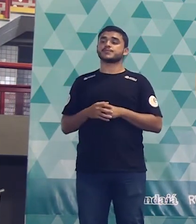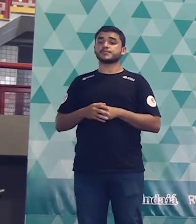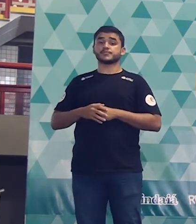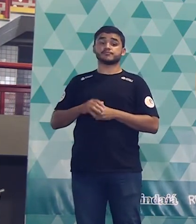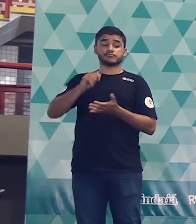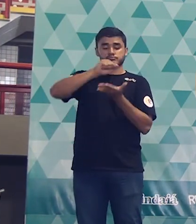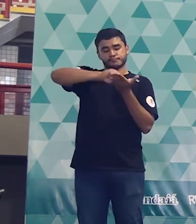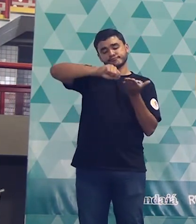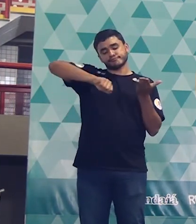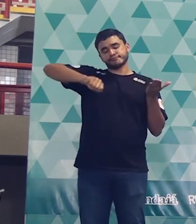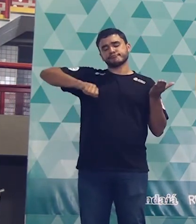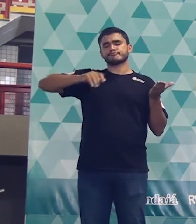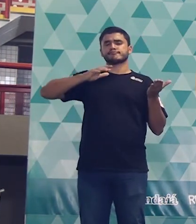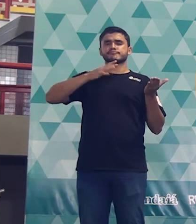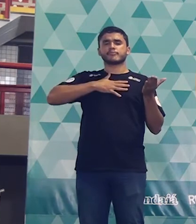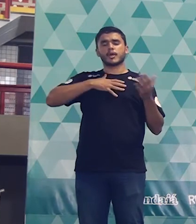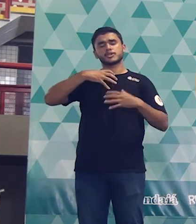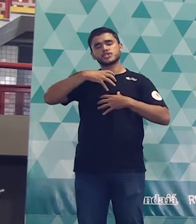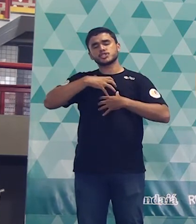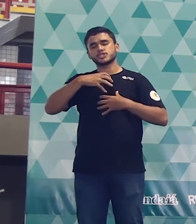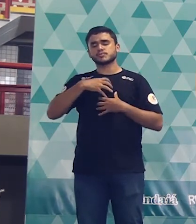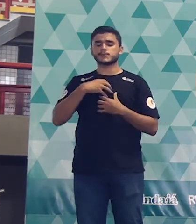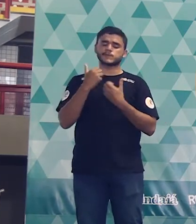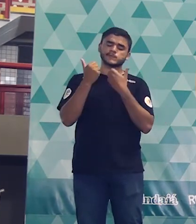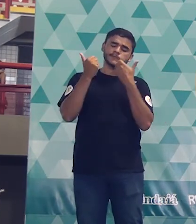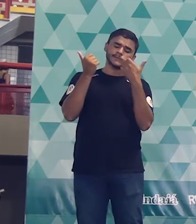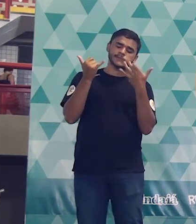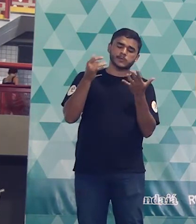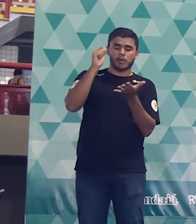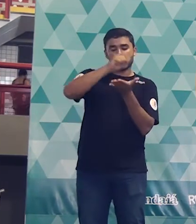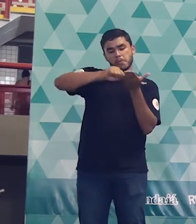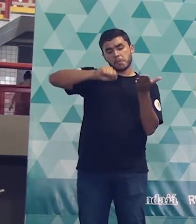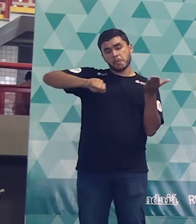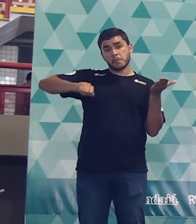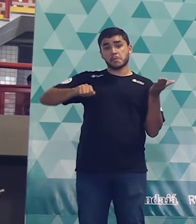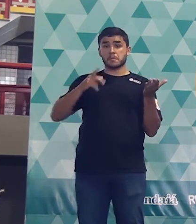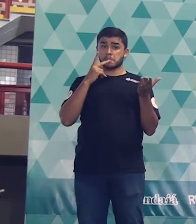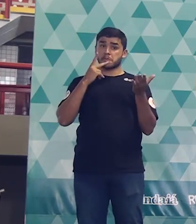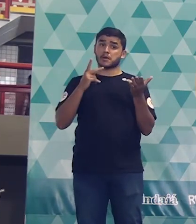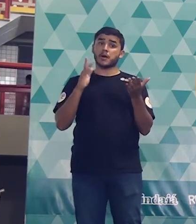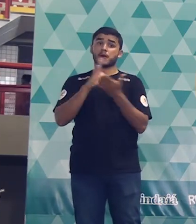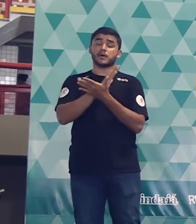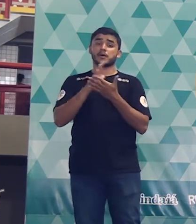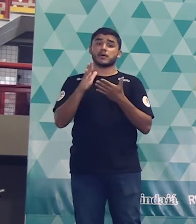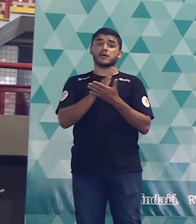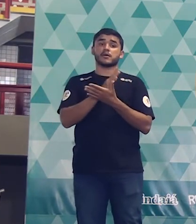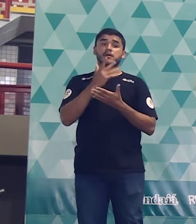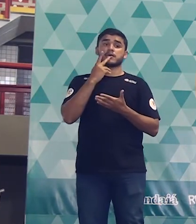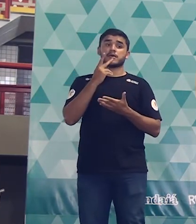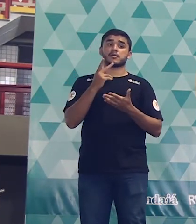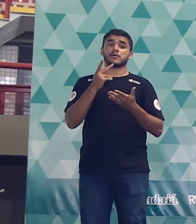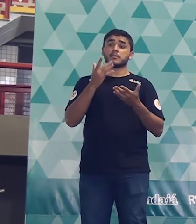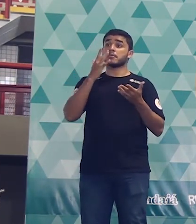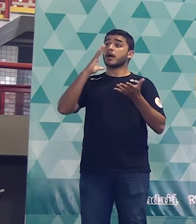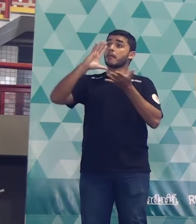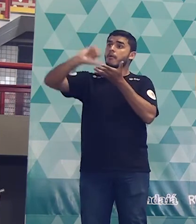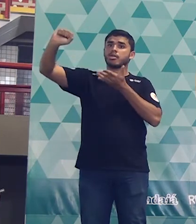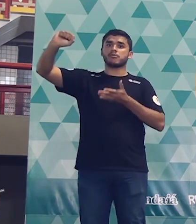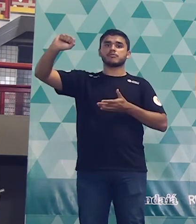você documentava o sentimento, né? Isso é muito sério. A pessoa podia pegar a sua carta e ficar brincando com ela, mostrando para os outros,